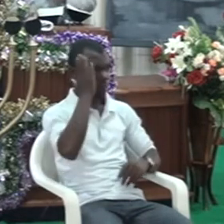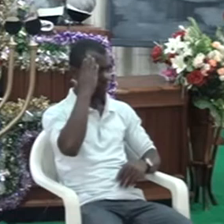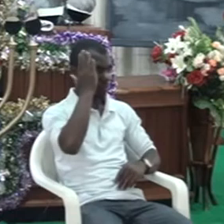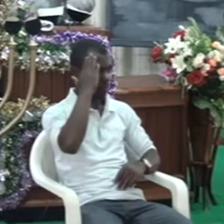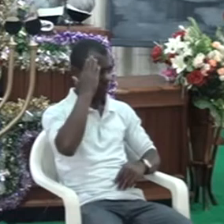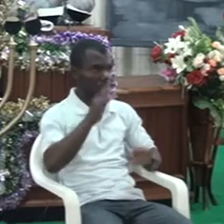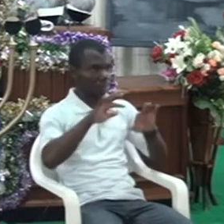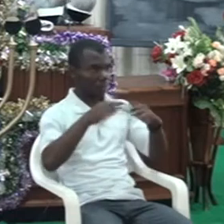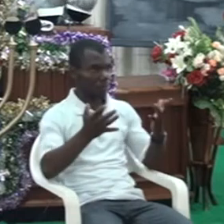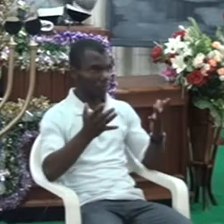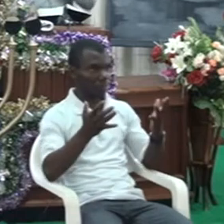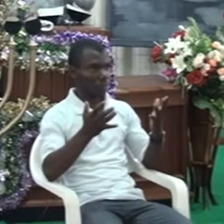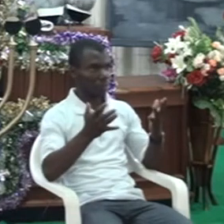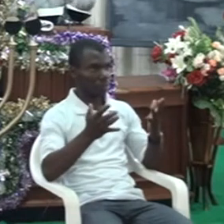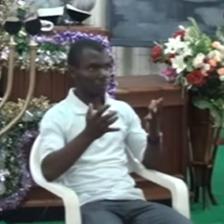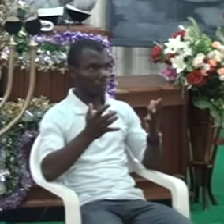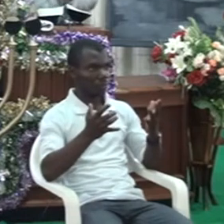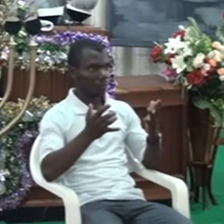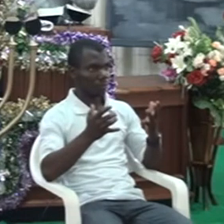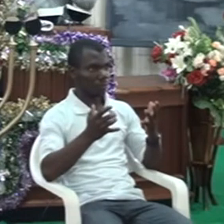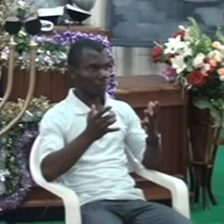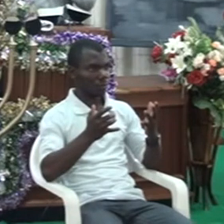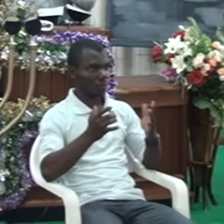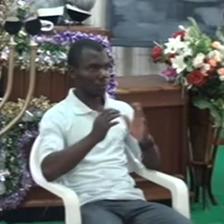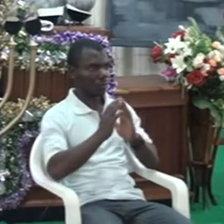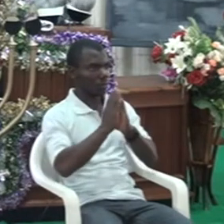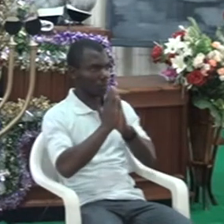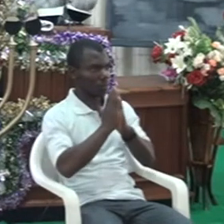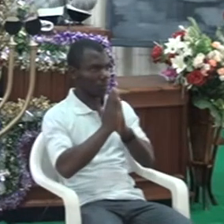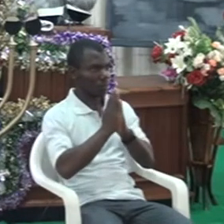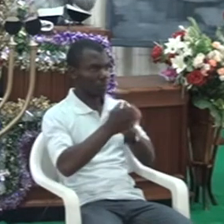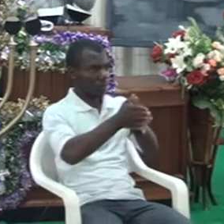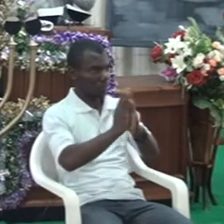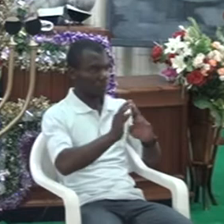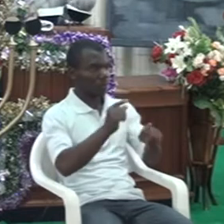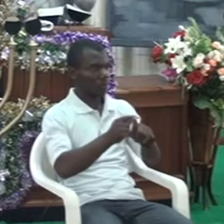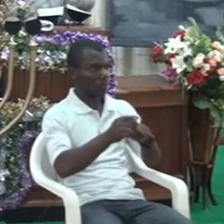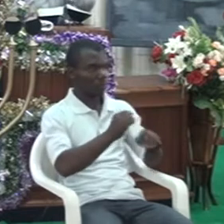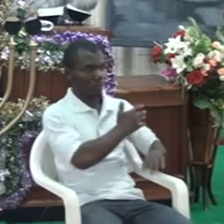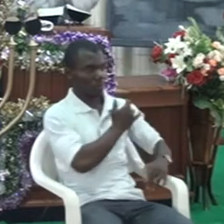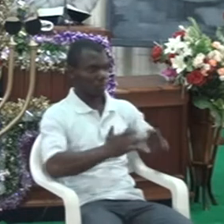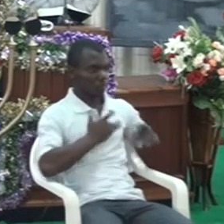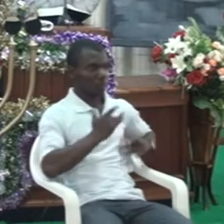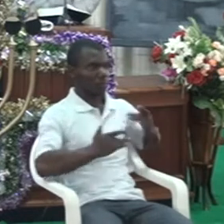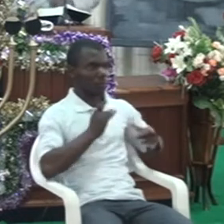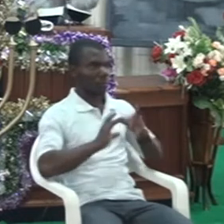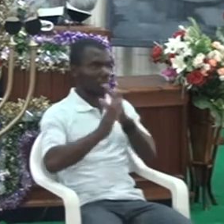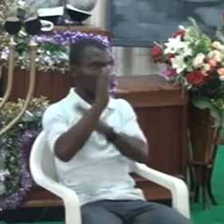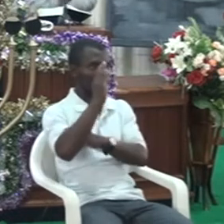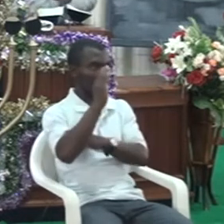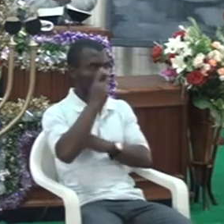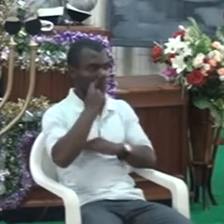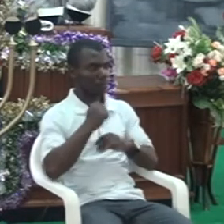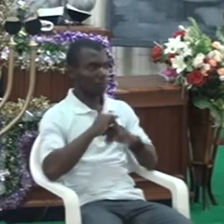savent. Namna ya kuomba neno. Comment. Kutoka kwa Mungu. Demander la parole et la grâce venant de Dieu. Leo